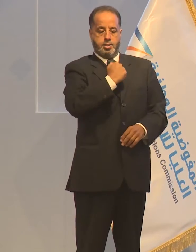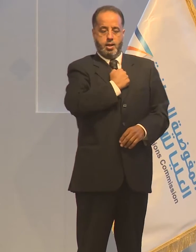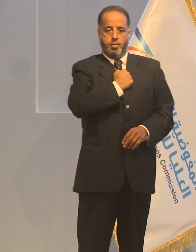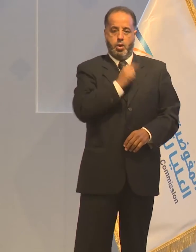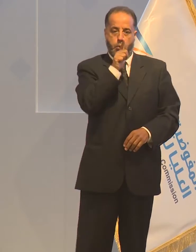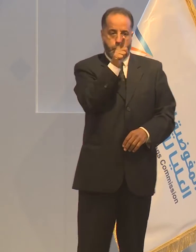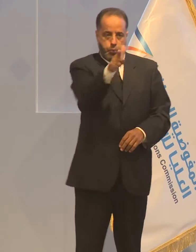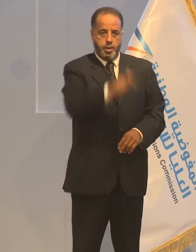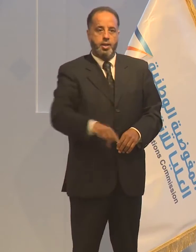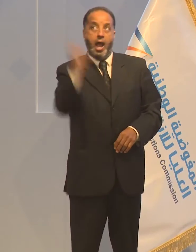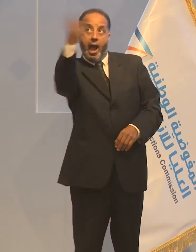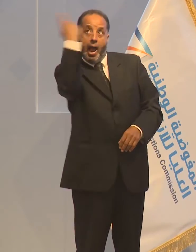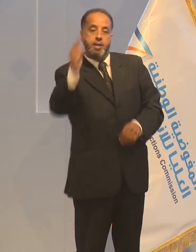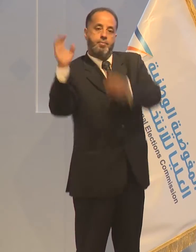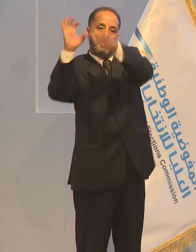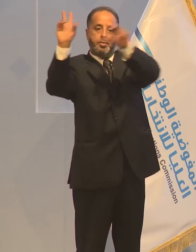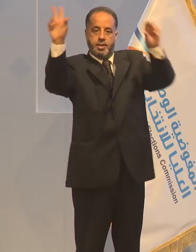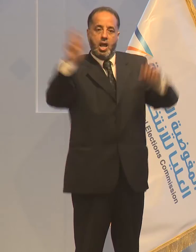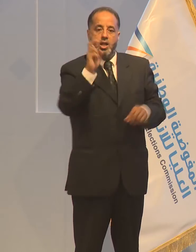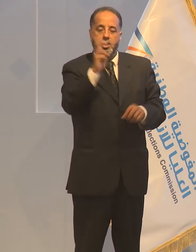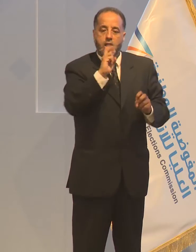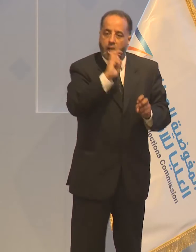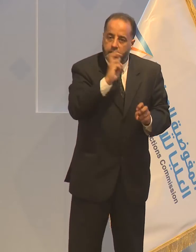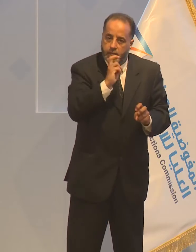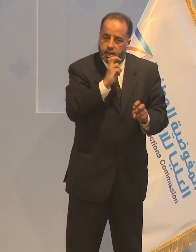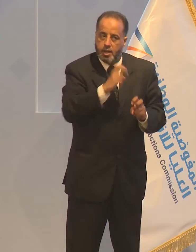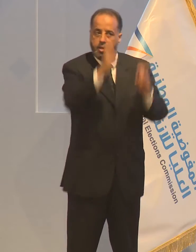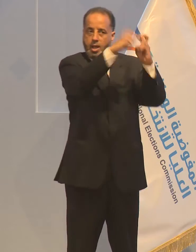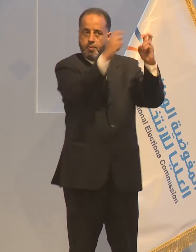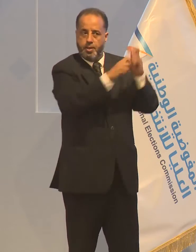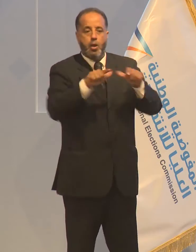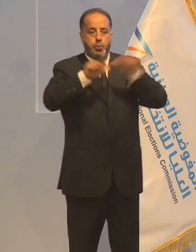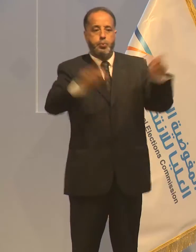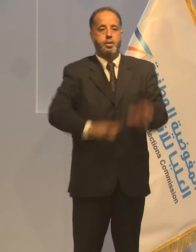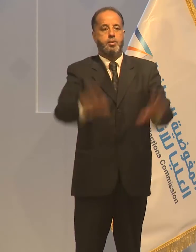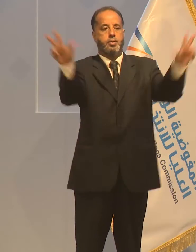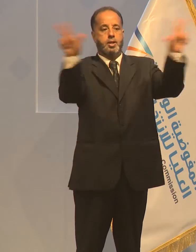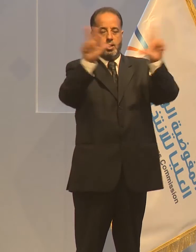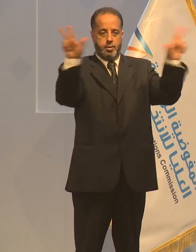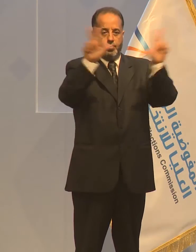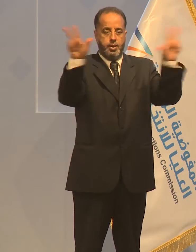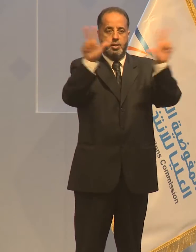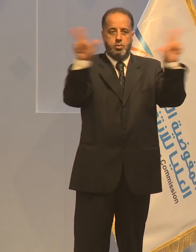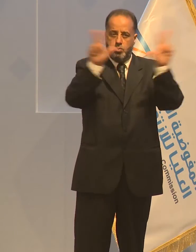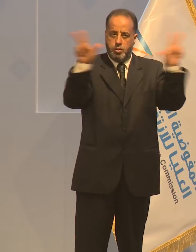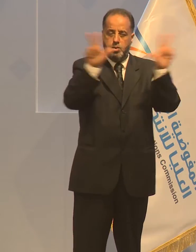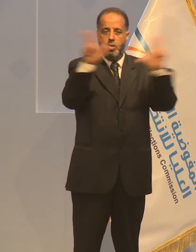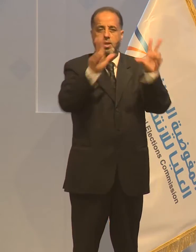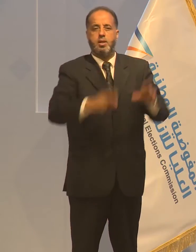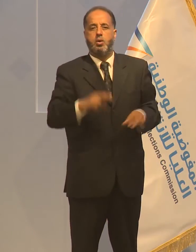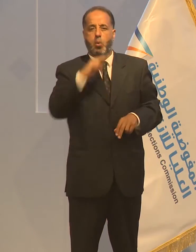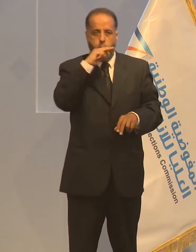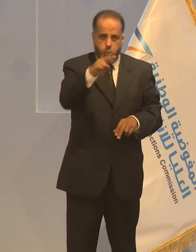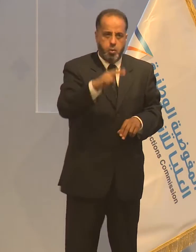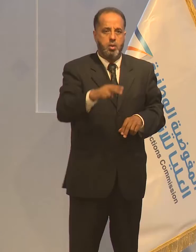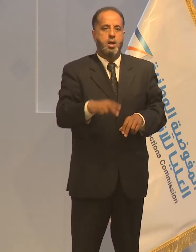عندنا مثل الدول الأخرى تقارير على المحتوى الإعلامي من حيث يعني من حيث الإخلالات